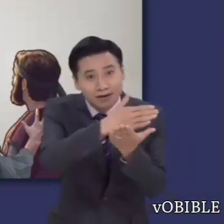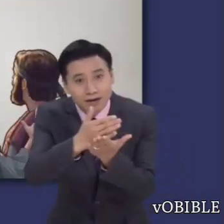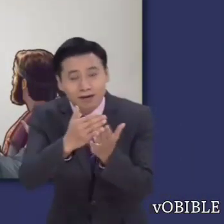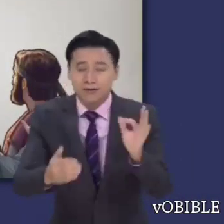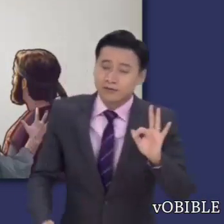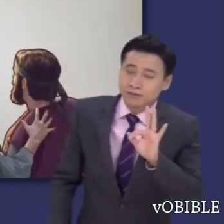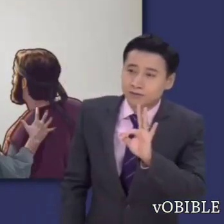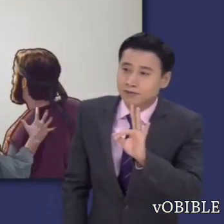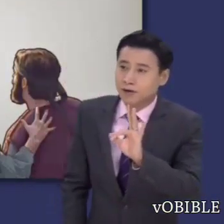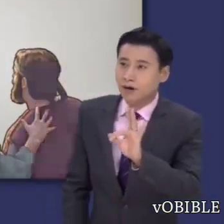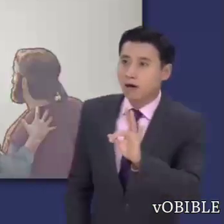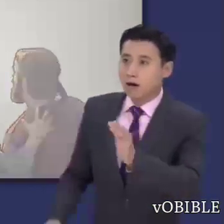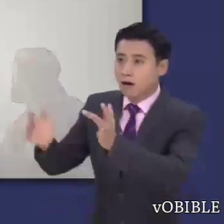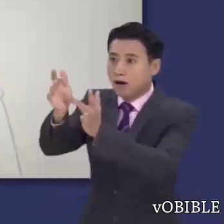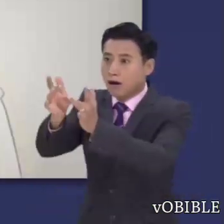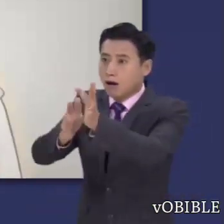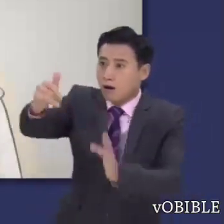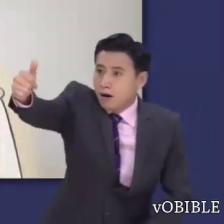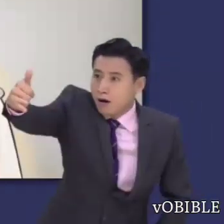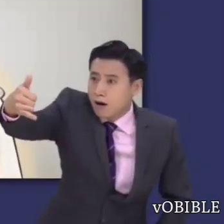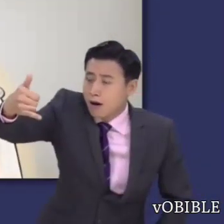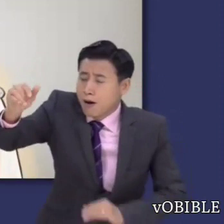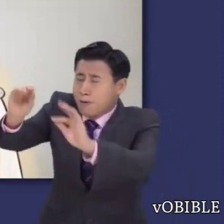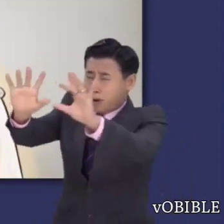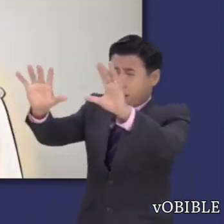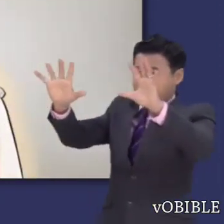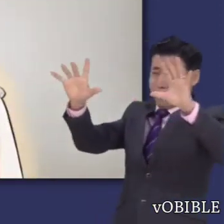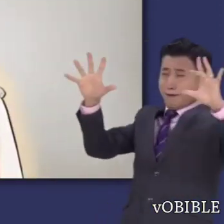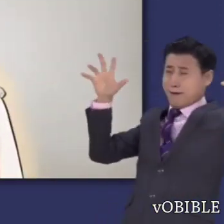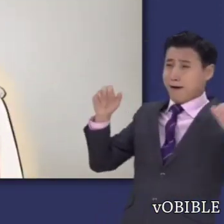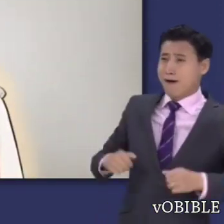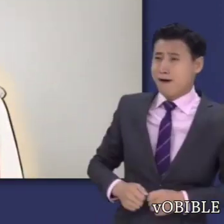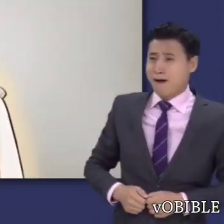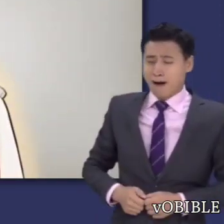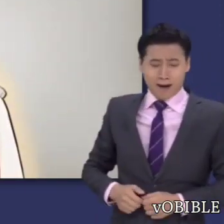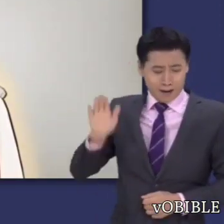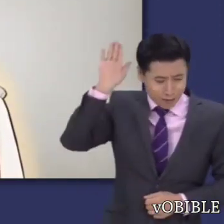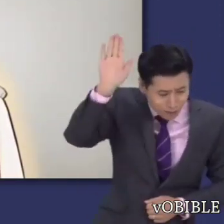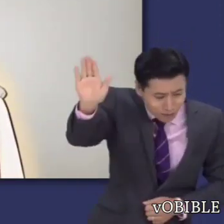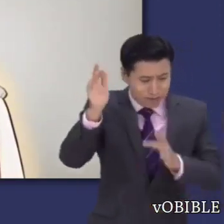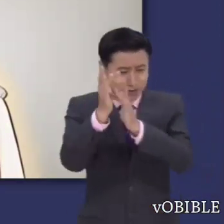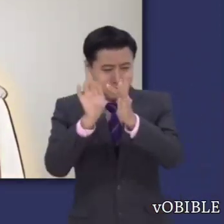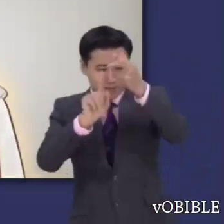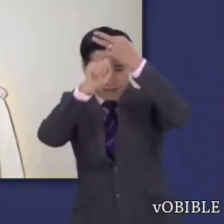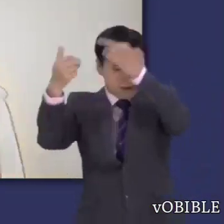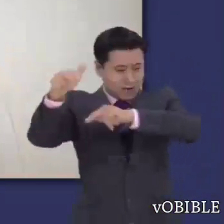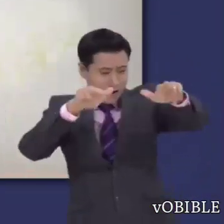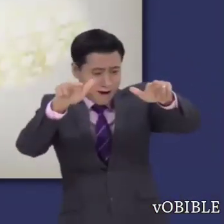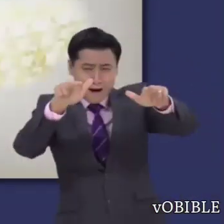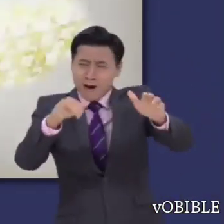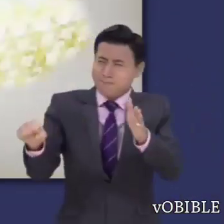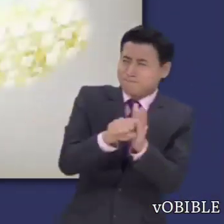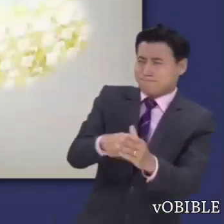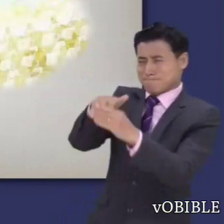个异象，彼得、雅各以及约翰能预先看到耶稣得到王国权柄后的荣耀。这个异象也让